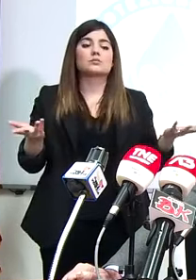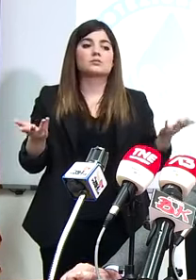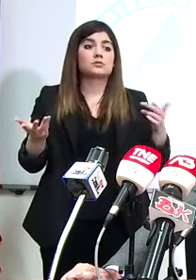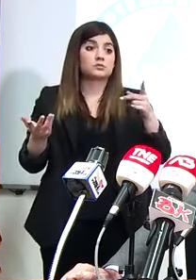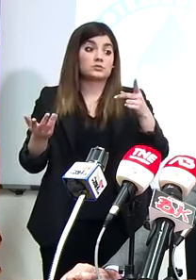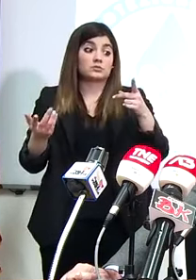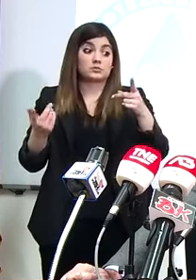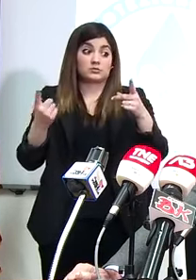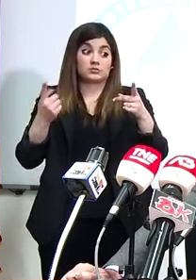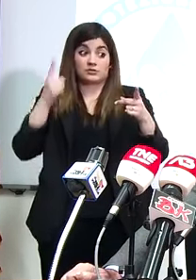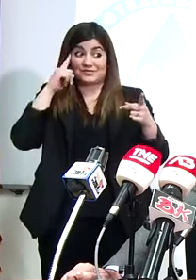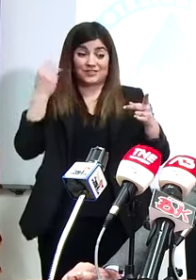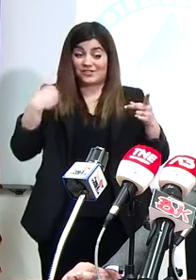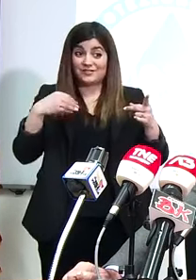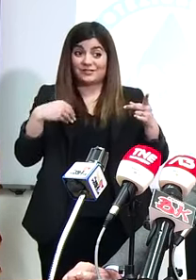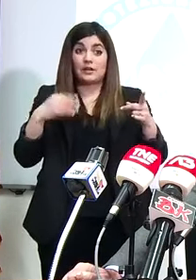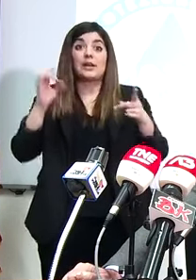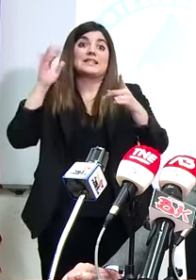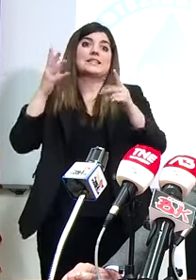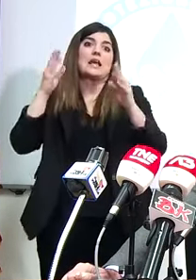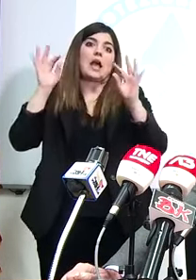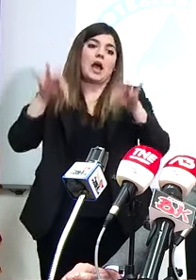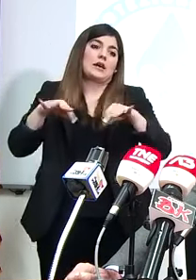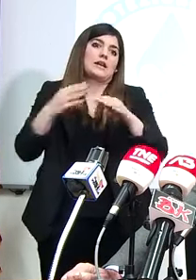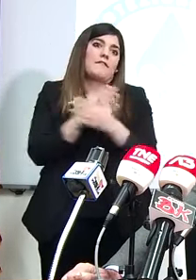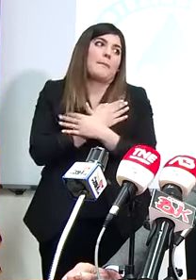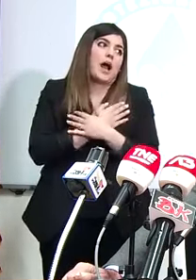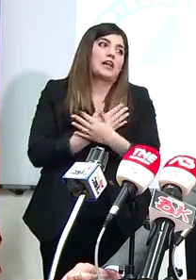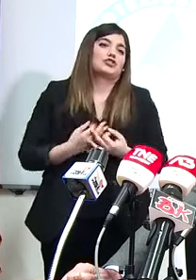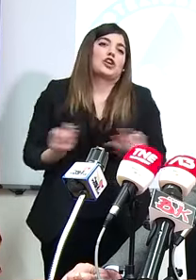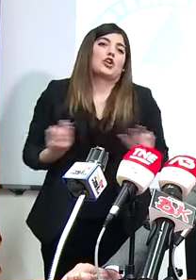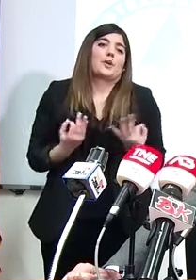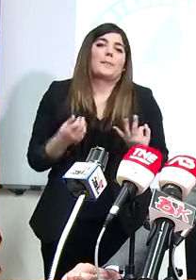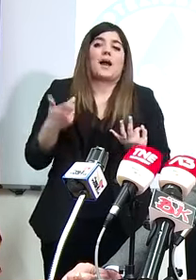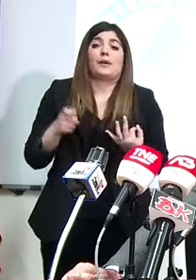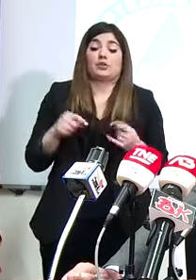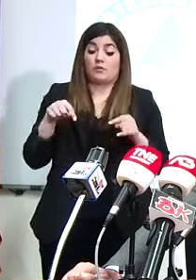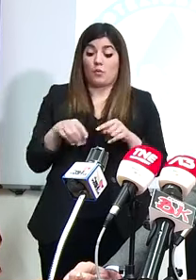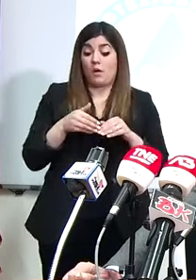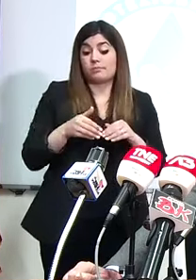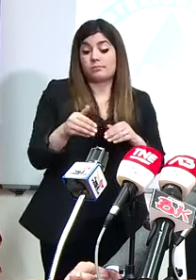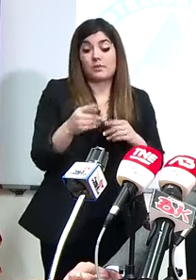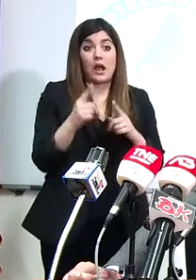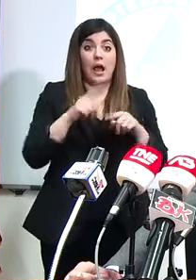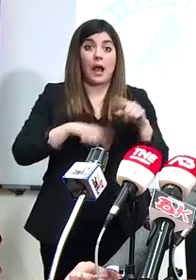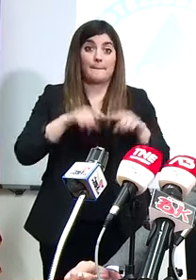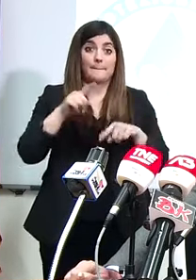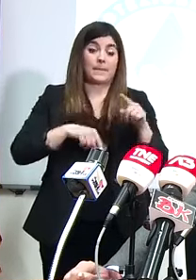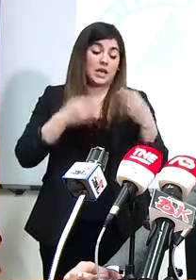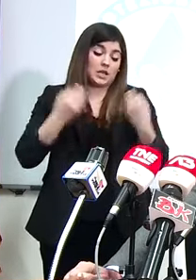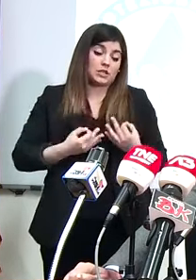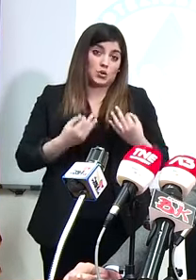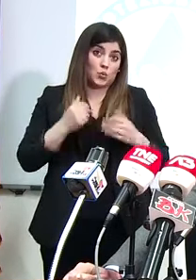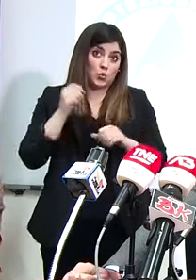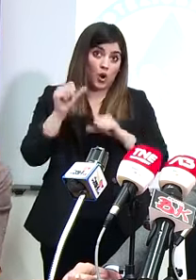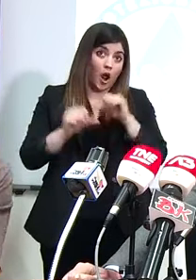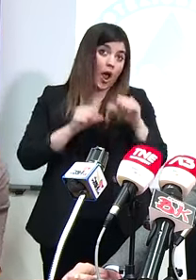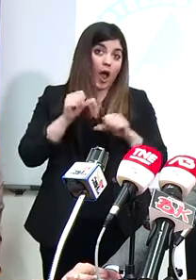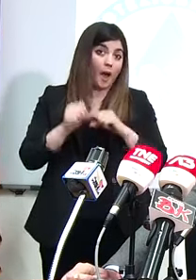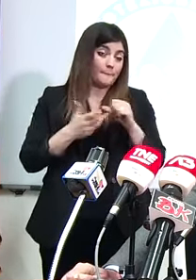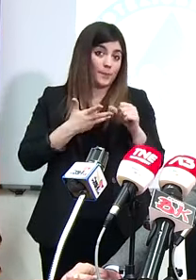nulla è evidente che ci sono sul mercato perché da qui ad aprire le cose cambieranno in maniera decisamente considerevole